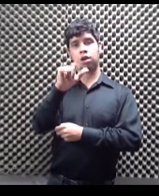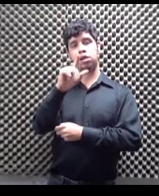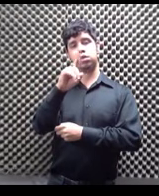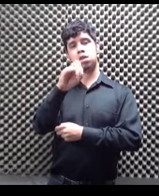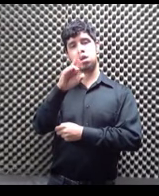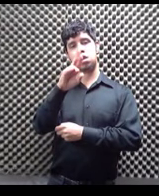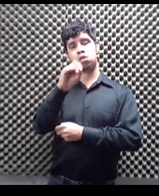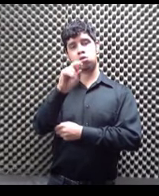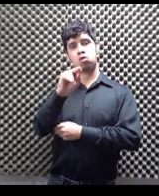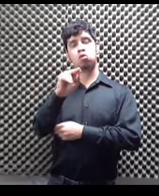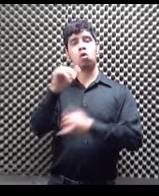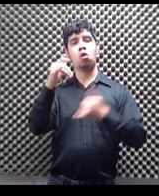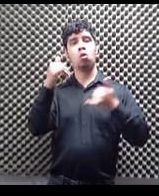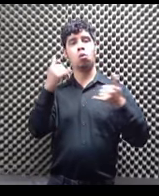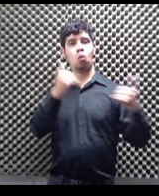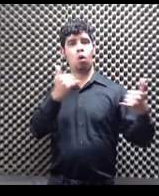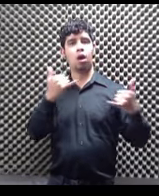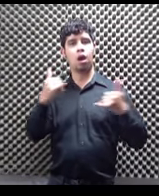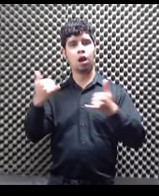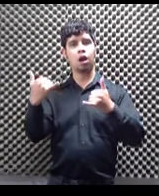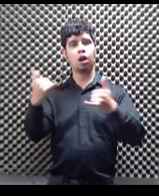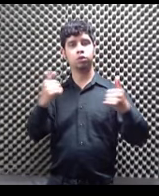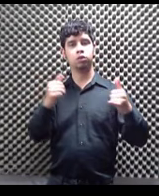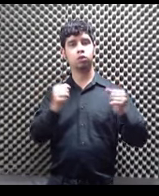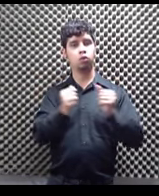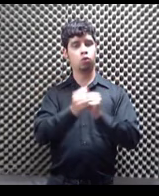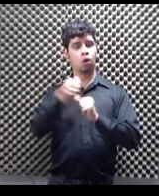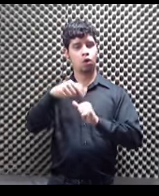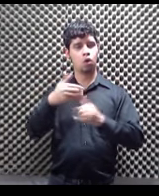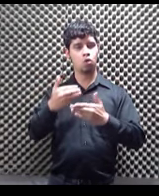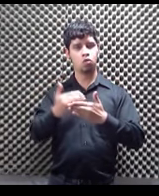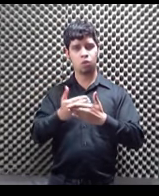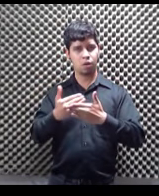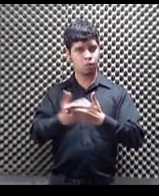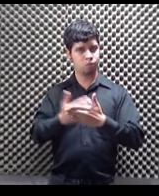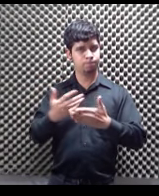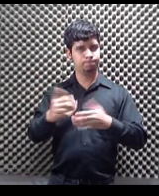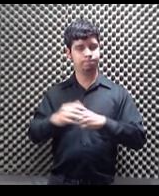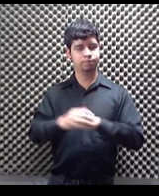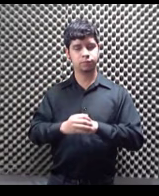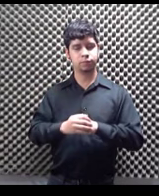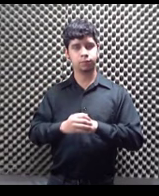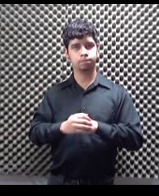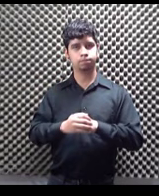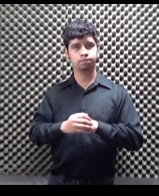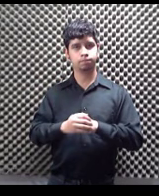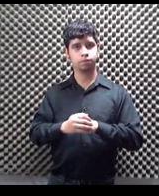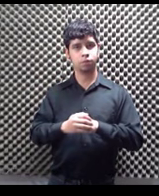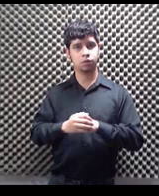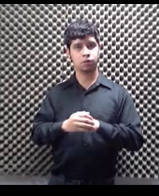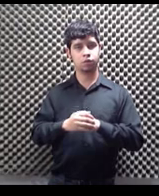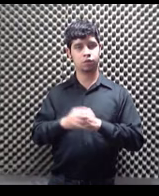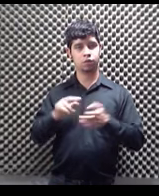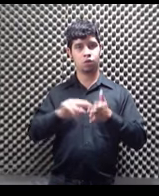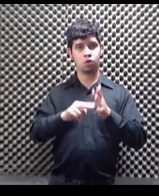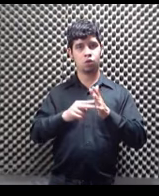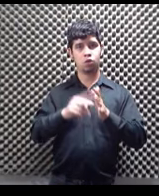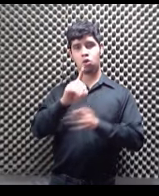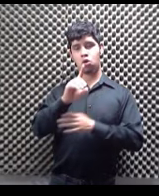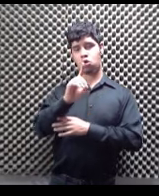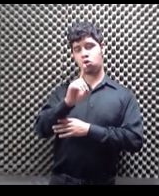juega con algo que yo creo que está muy actual también, que es la dualidad entre